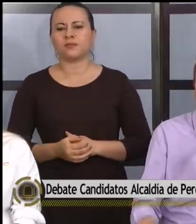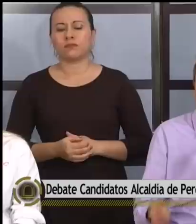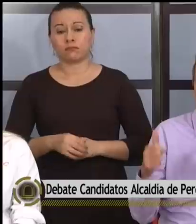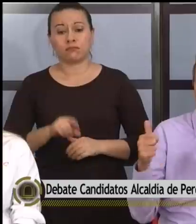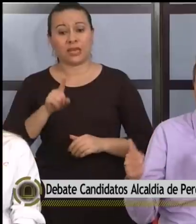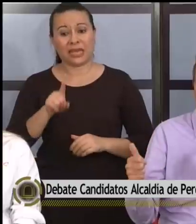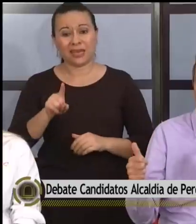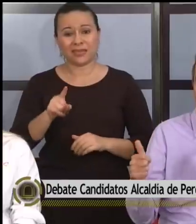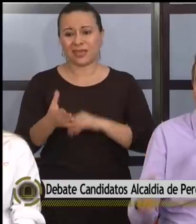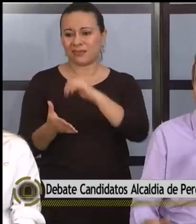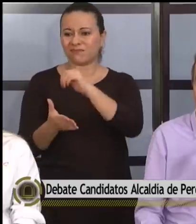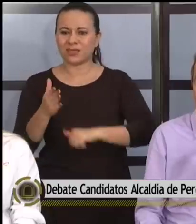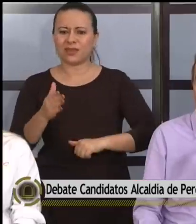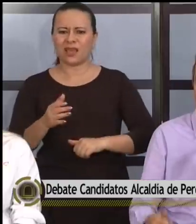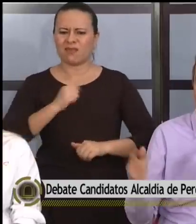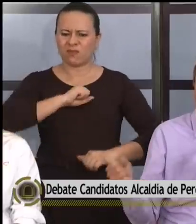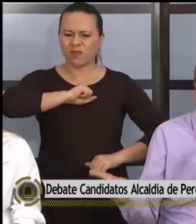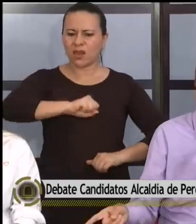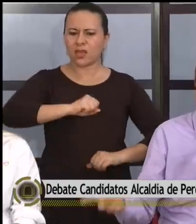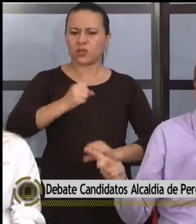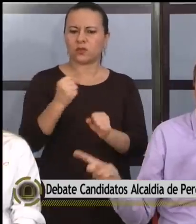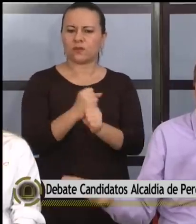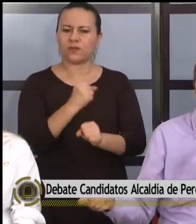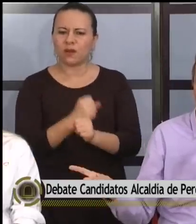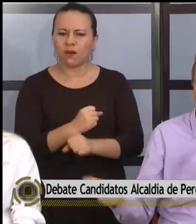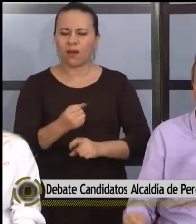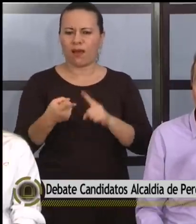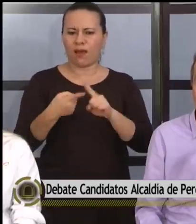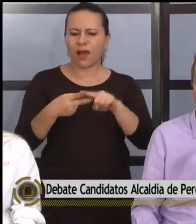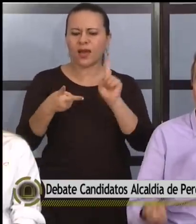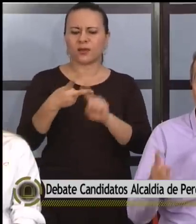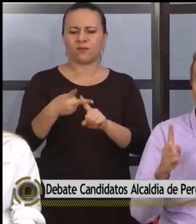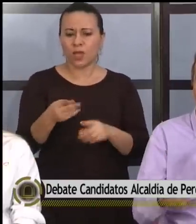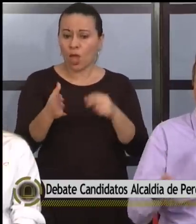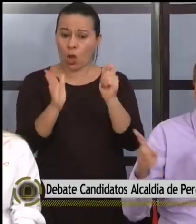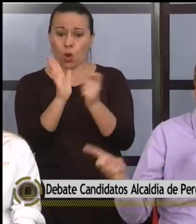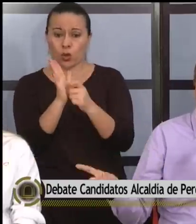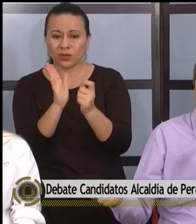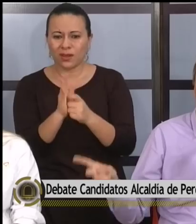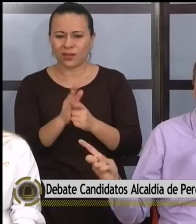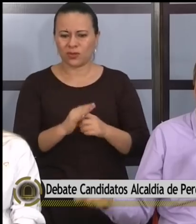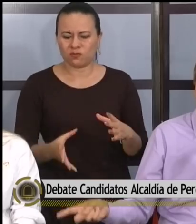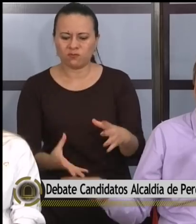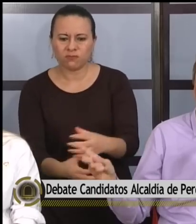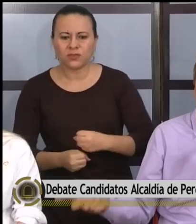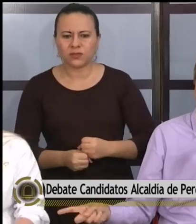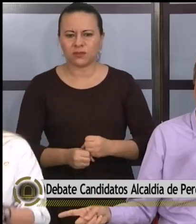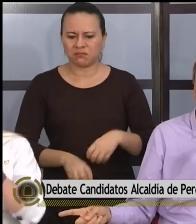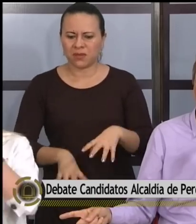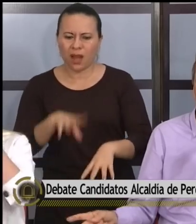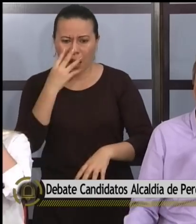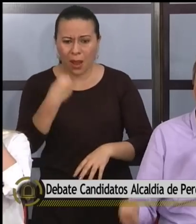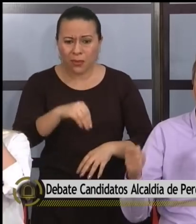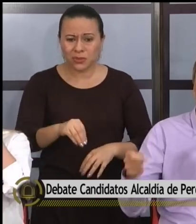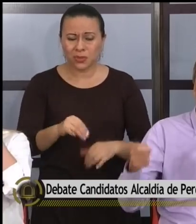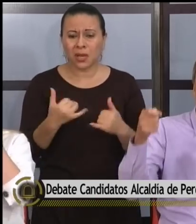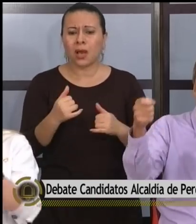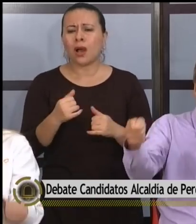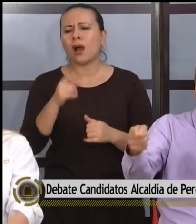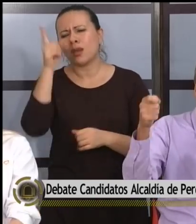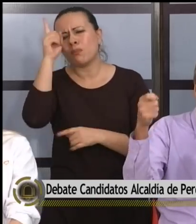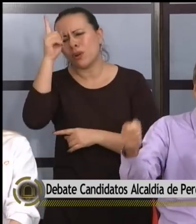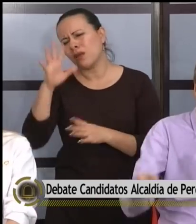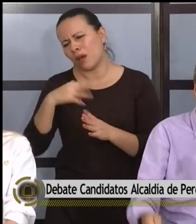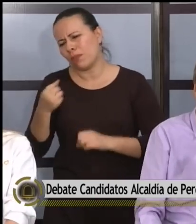Ese que quitó los derechos a trabajar, ese que tiene contratos de basura, que los jóvenes tienen que ir con el político del concejal de a bordo para decirle